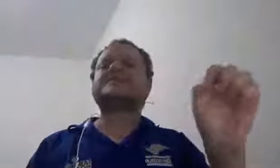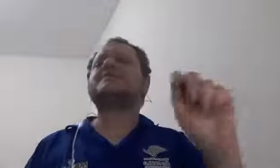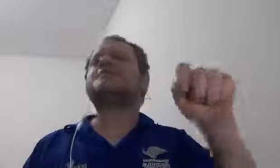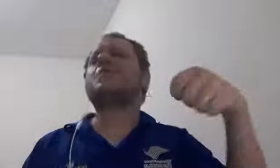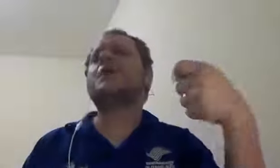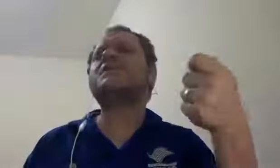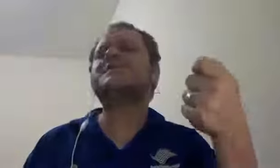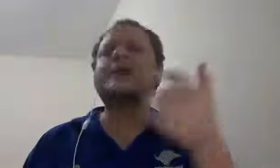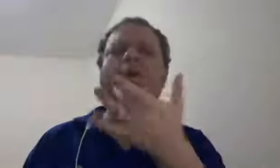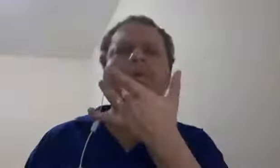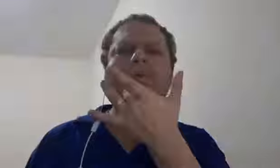Imigrantes. Qual é o sinal?